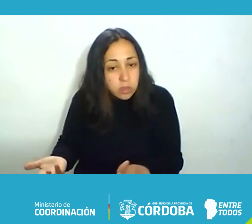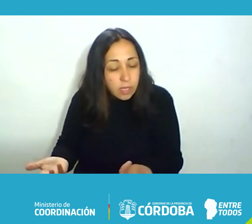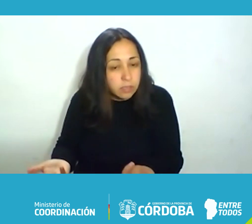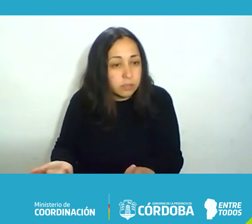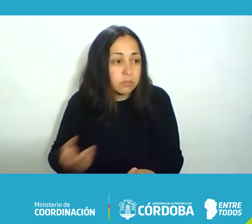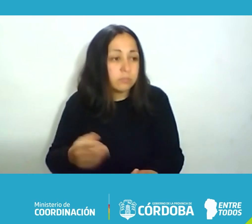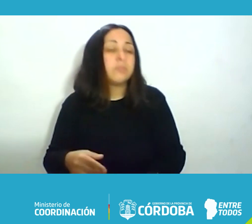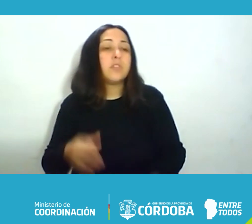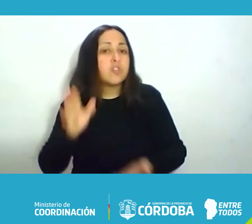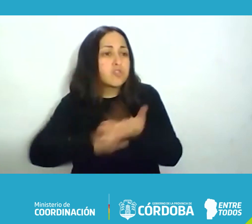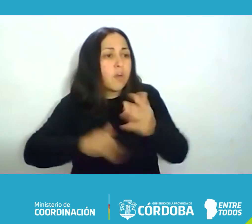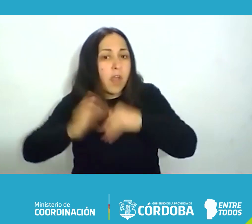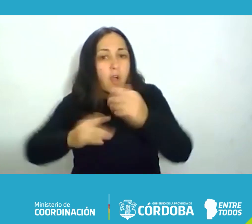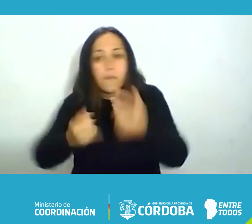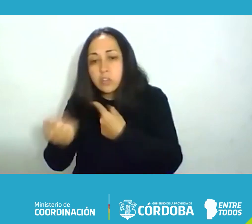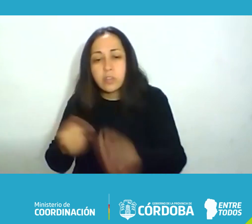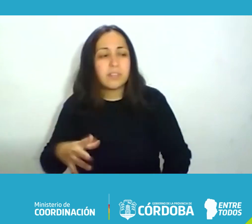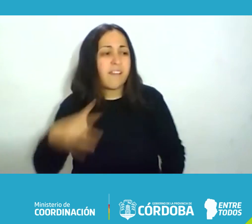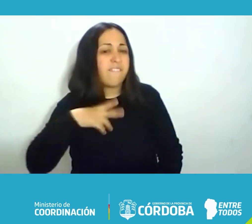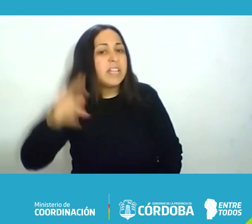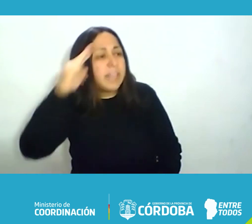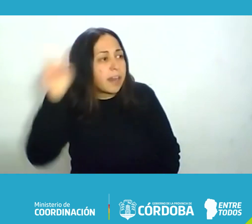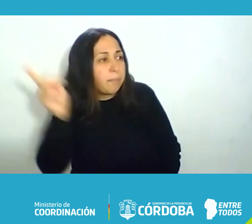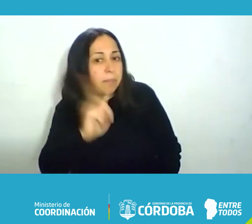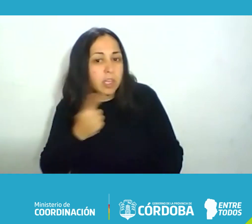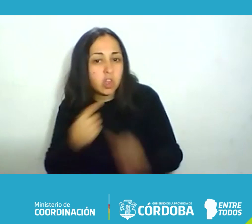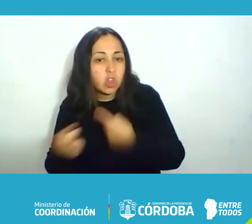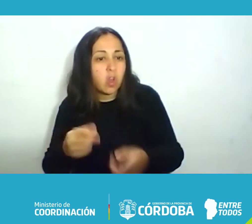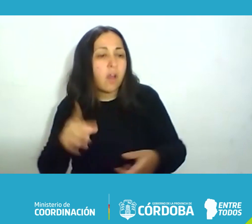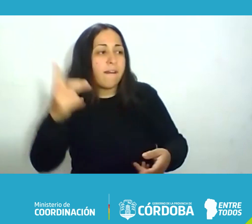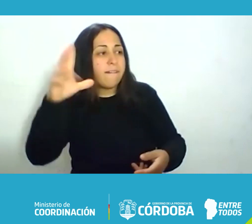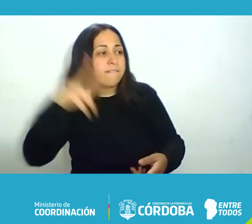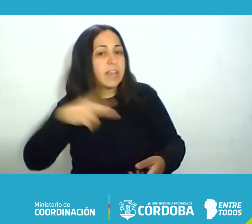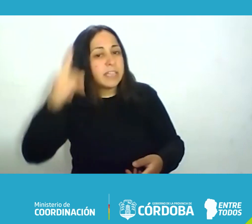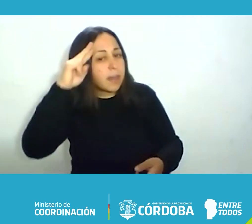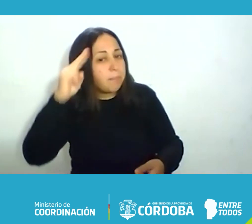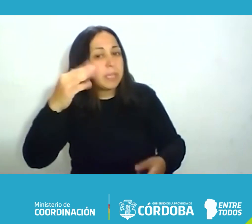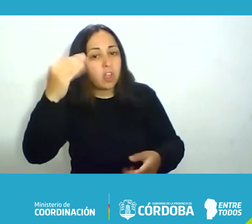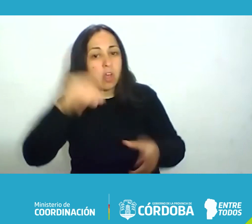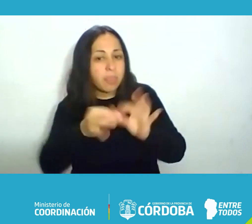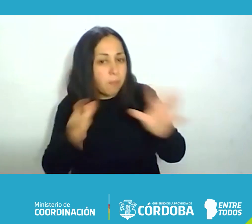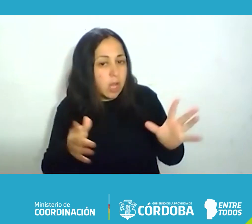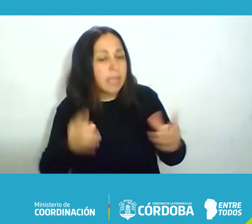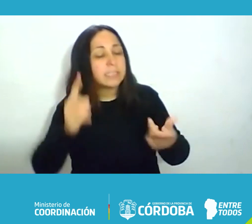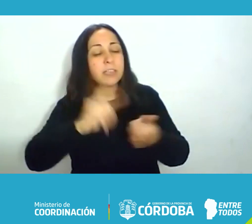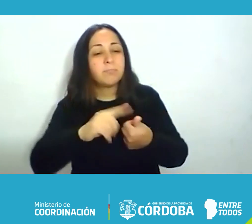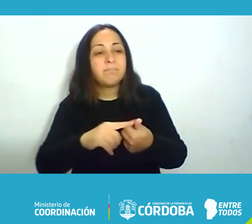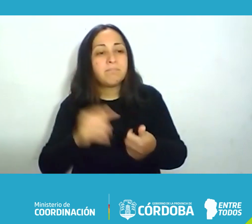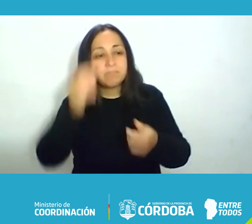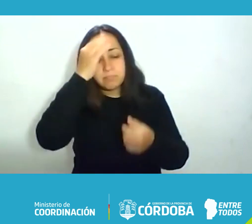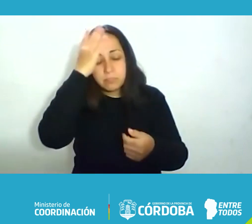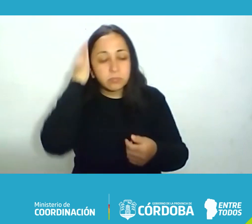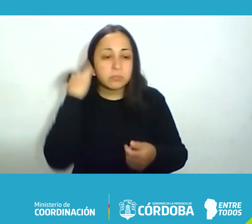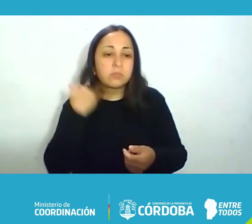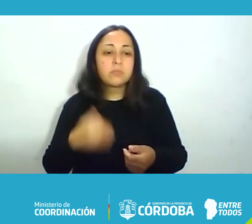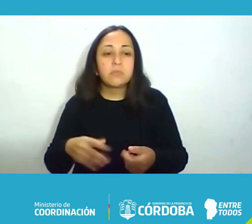se establecen en sus lugares. Considera falta de respeto a la ciudadanía y a la democracia misma. Expresa también que muchos vecinos serán